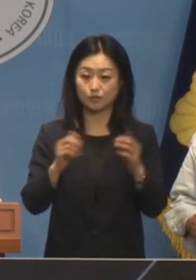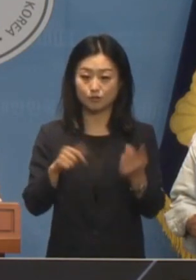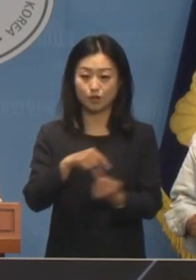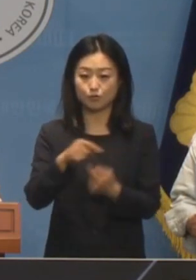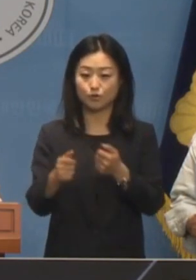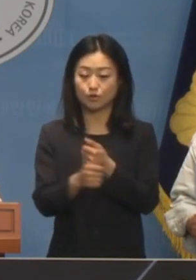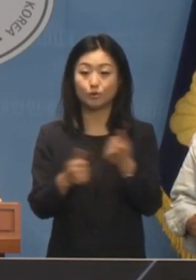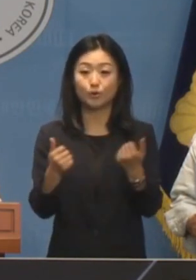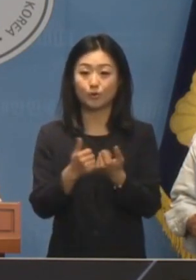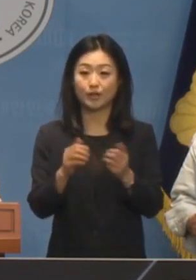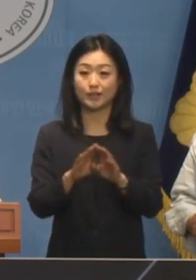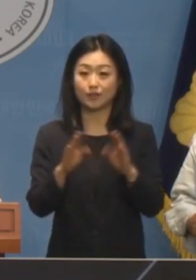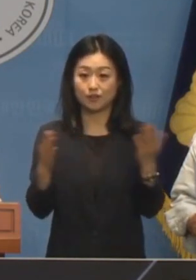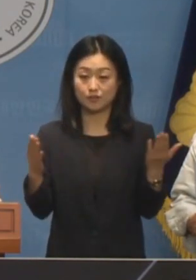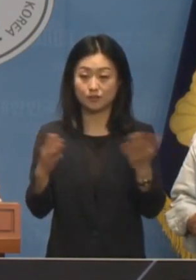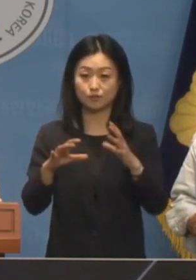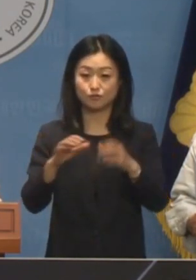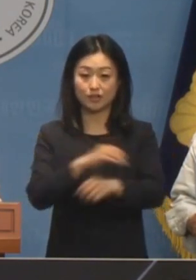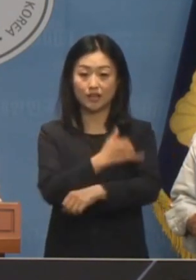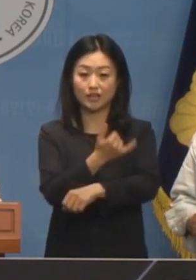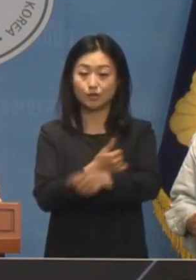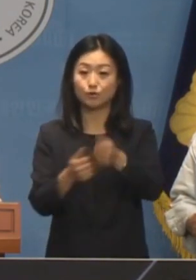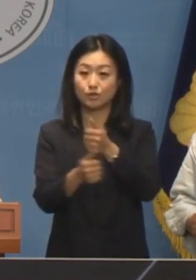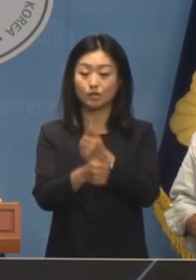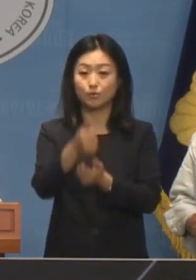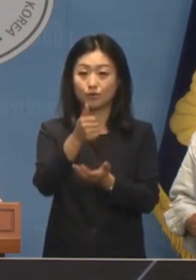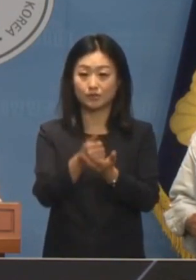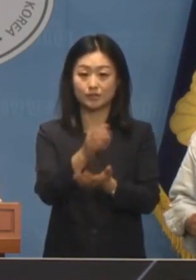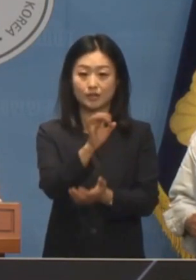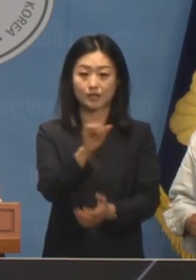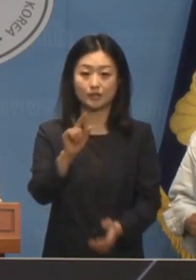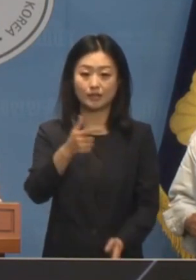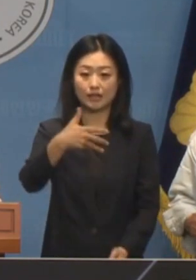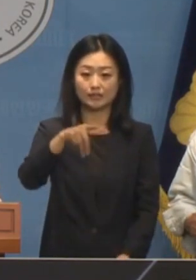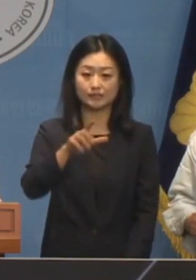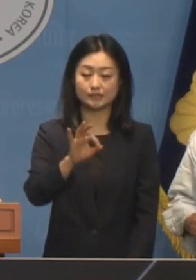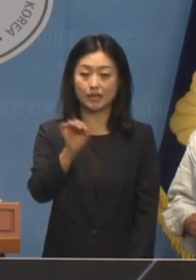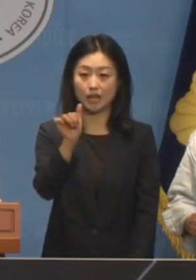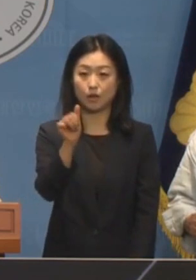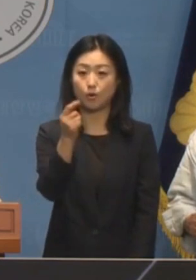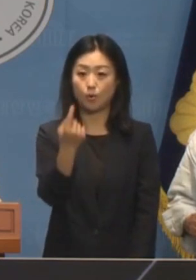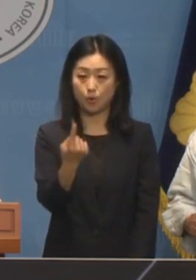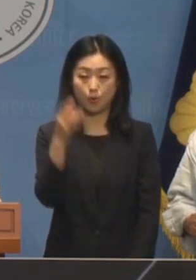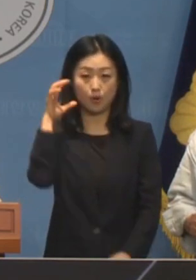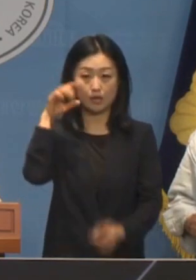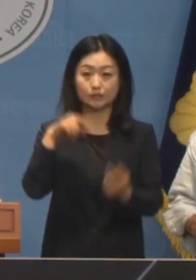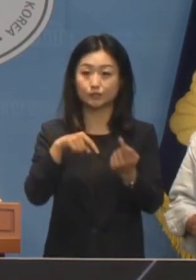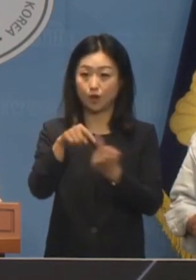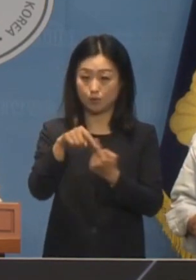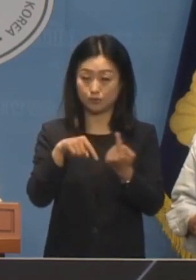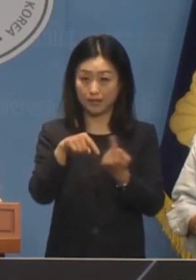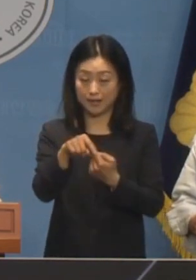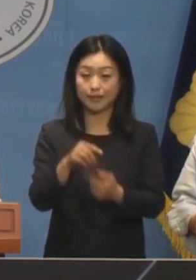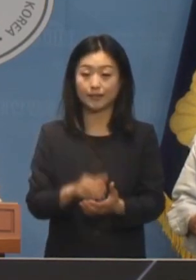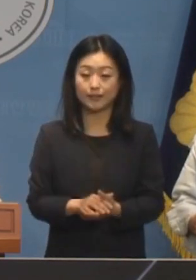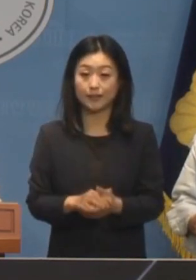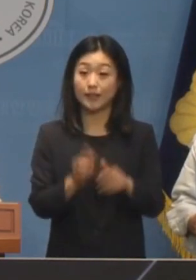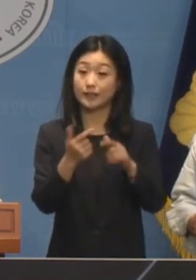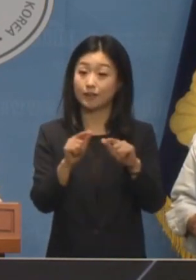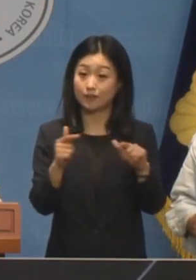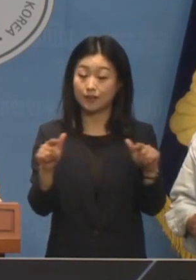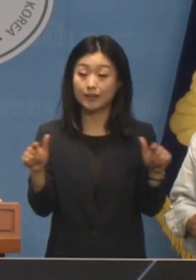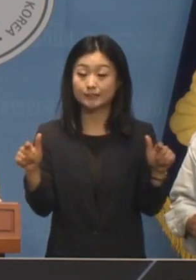운영위원회에서 인권위원장 후보 안창호 후보에 대한 인사청문회가 열립니다. 근데 여러